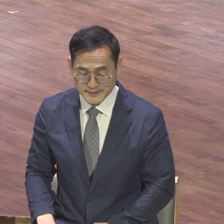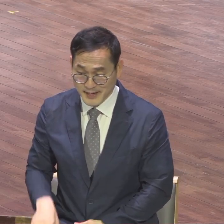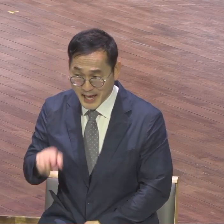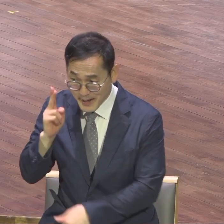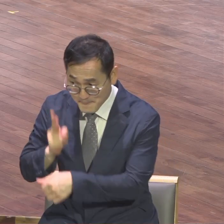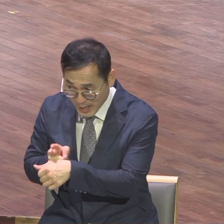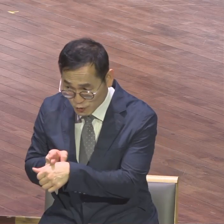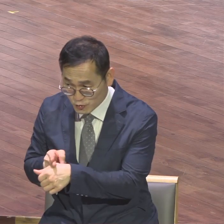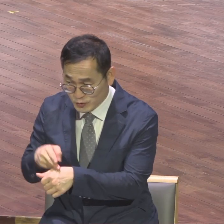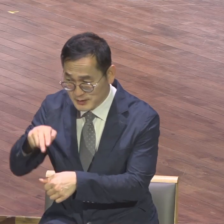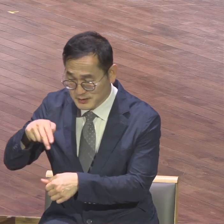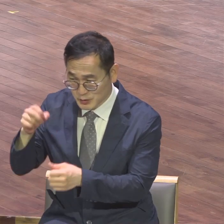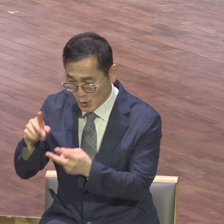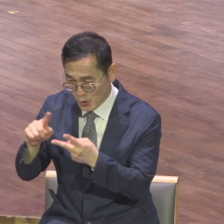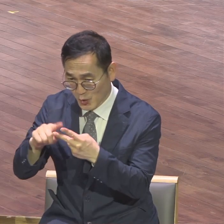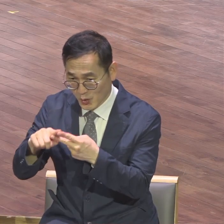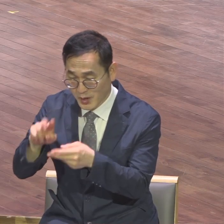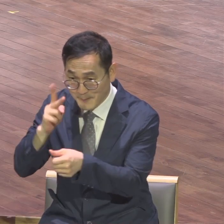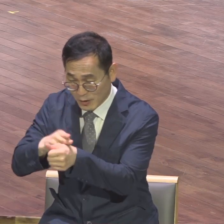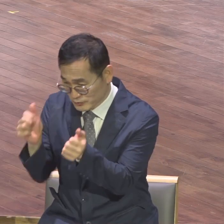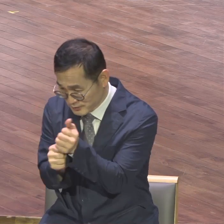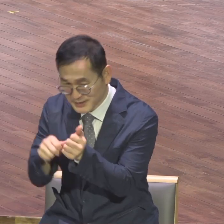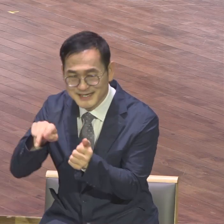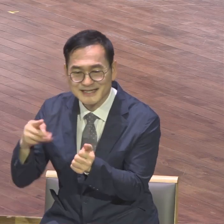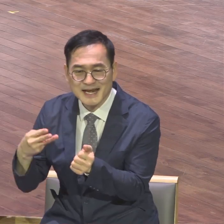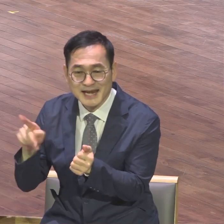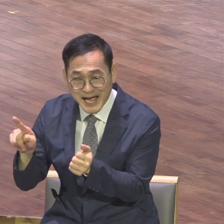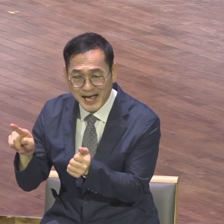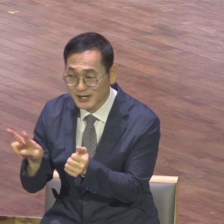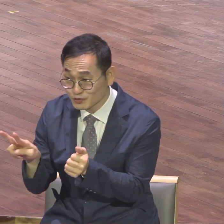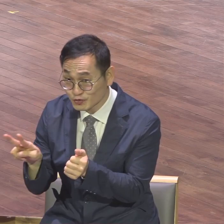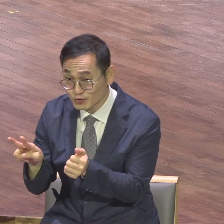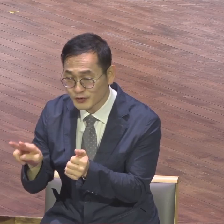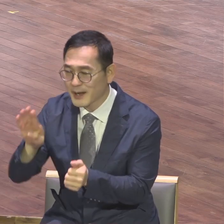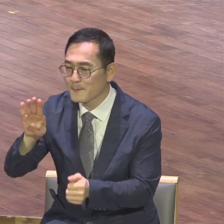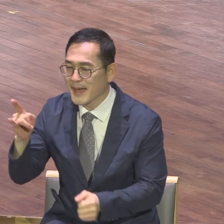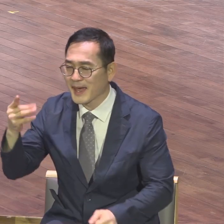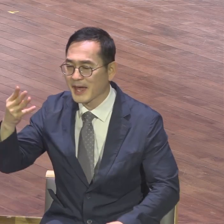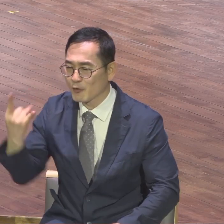바울과 신라를 그렇게 베레아로 그렇게 보냅니다.